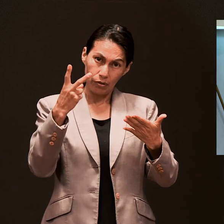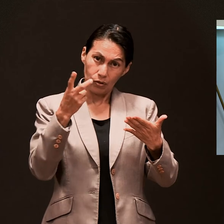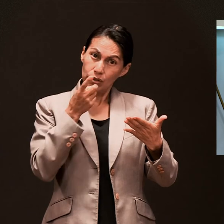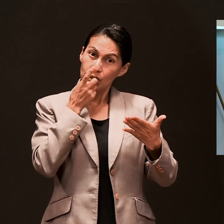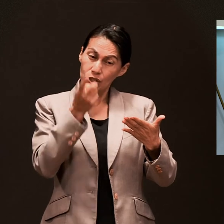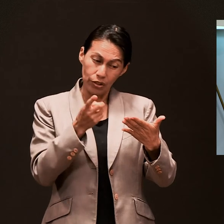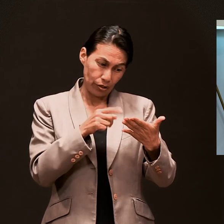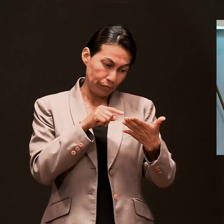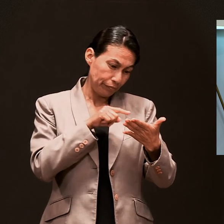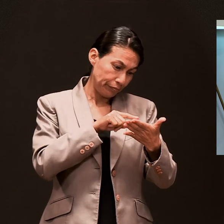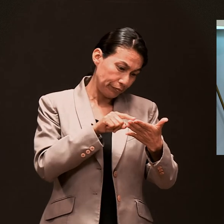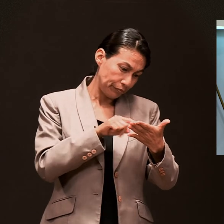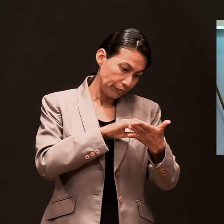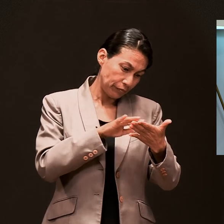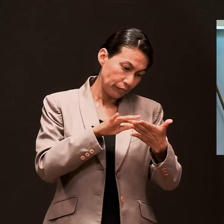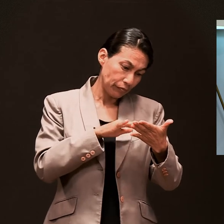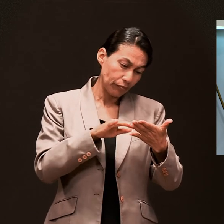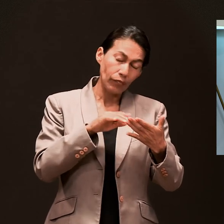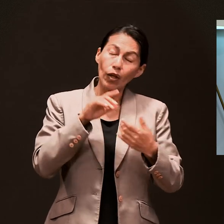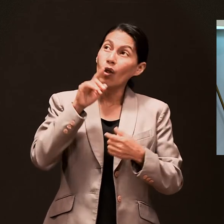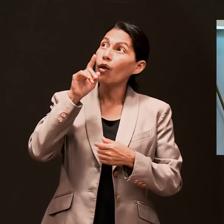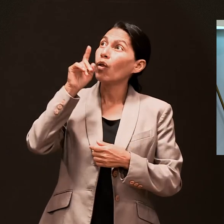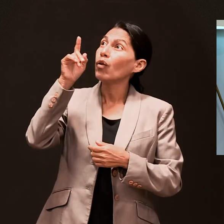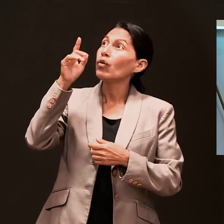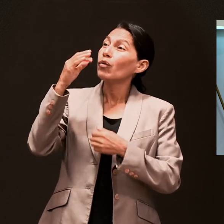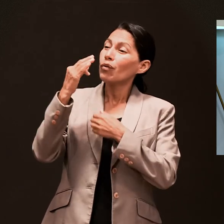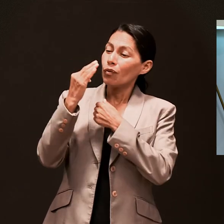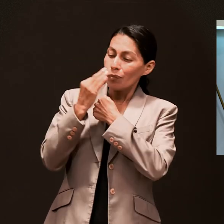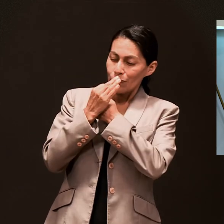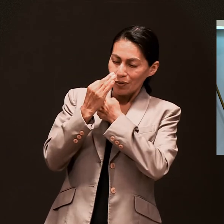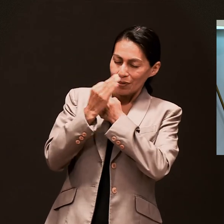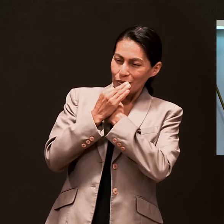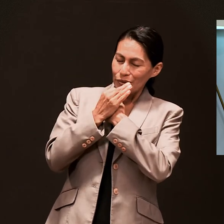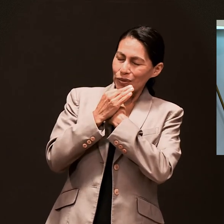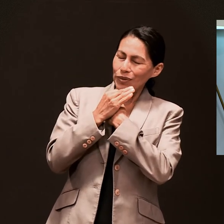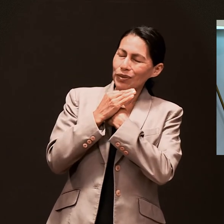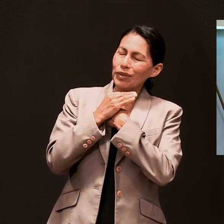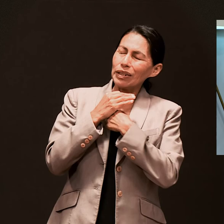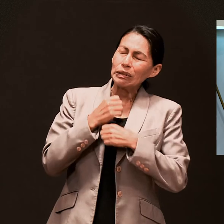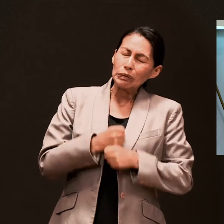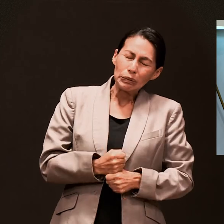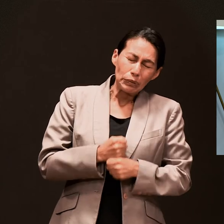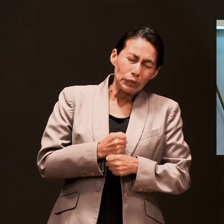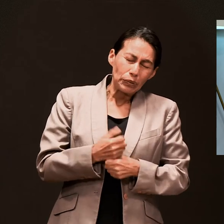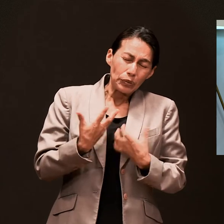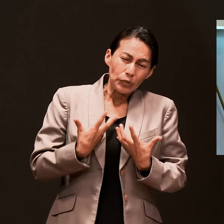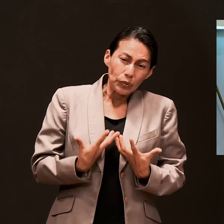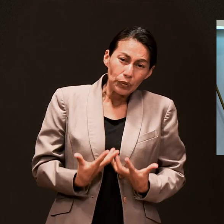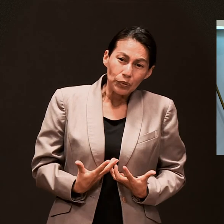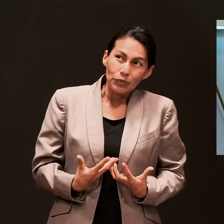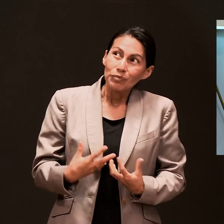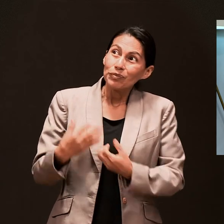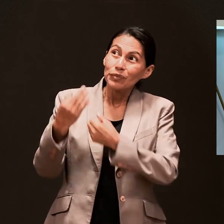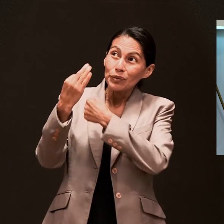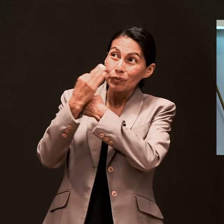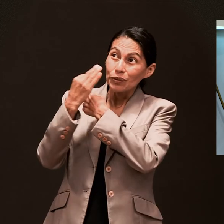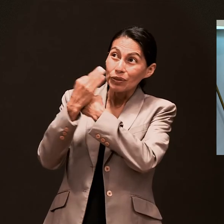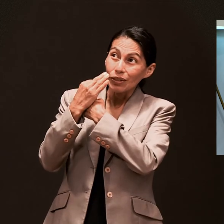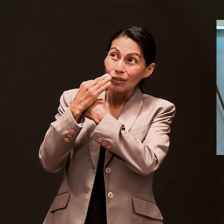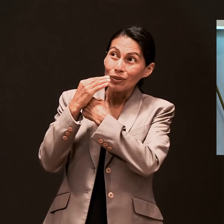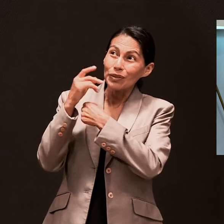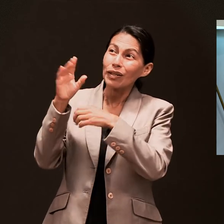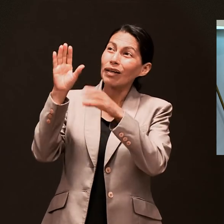refugio me guardarás de la angustia con cánticos de liberación me rodearás